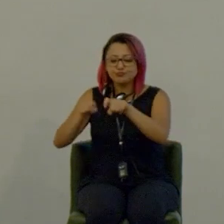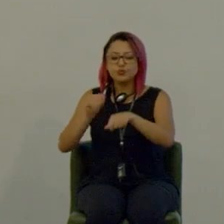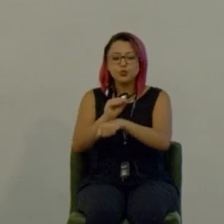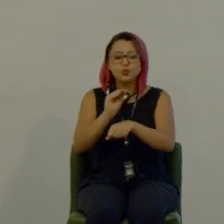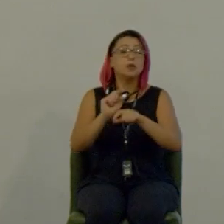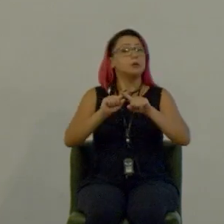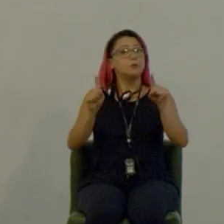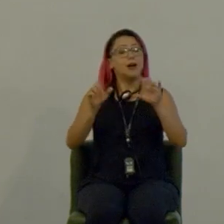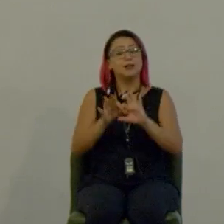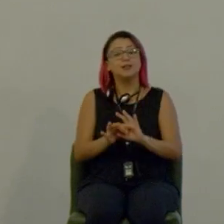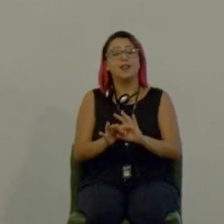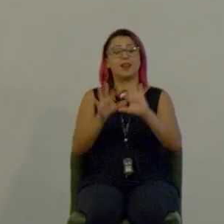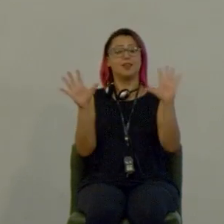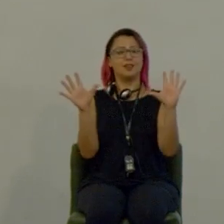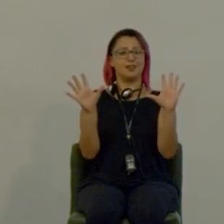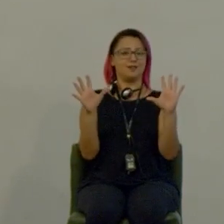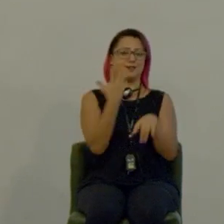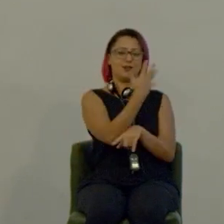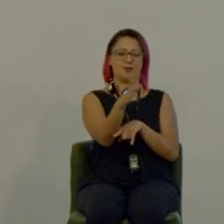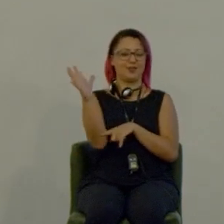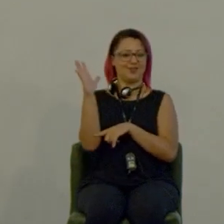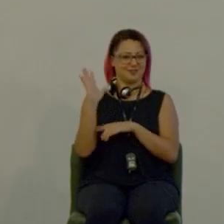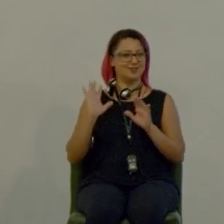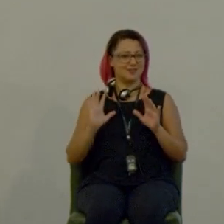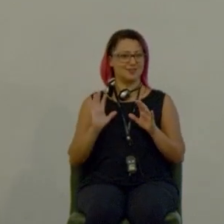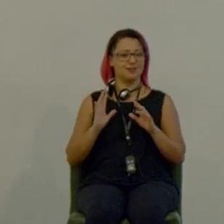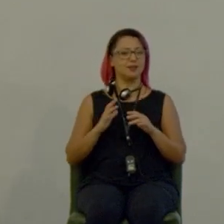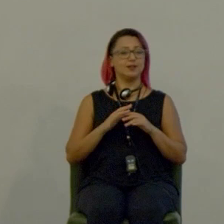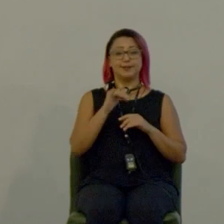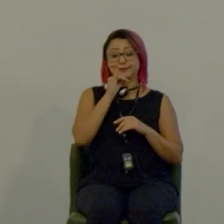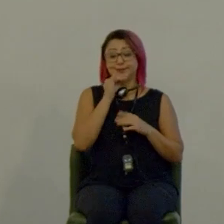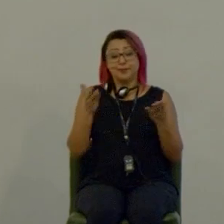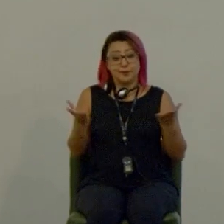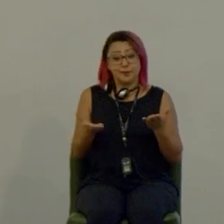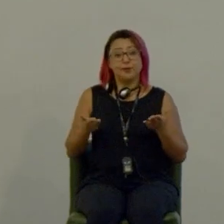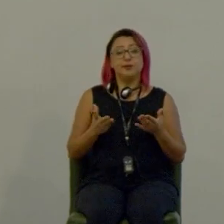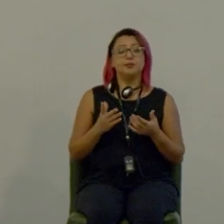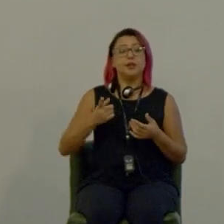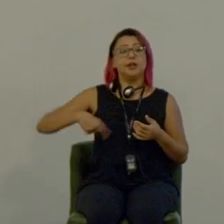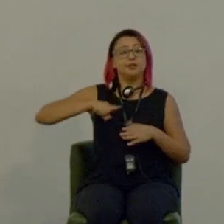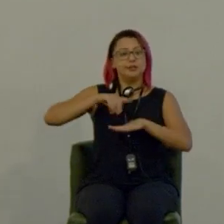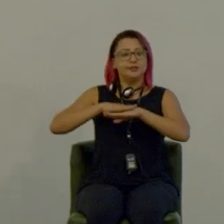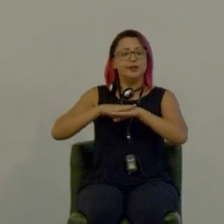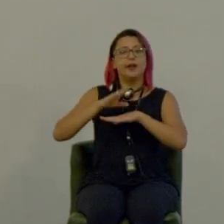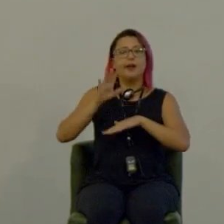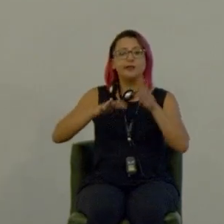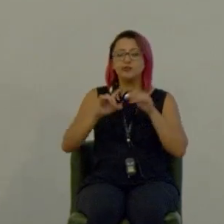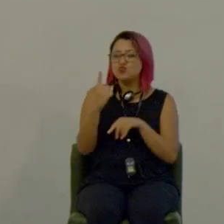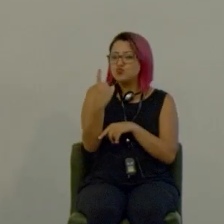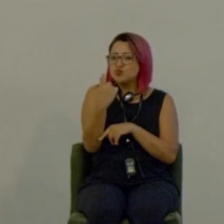natureza entrar. Qual que é o contraste? Se a gente olhar hoje, por exemplo, para a agricultura de precisão, onde praticamente cada indivíduo,